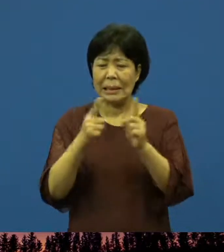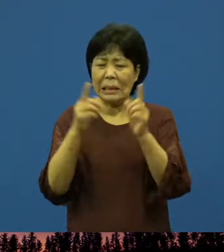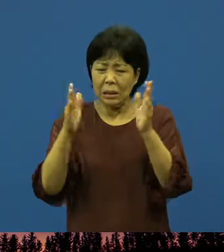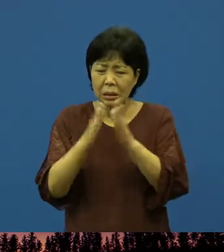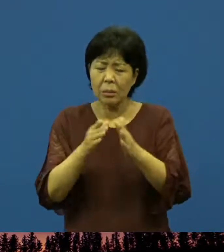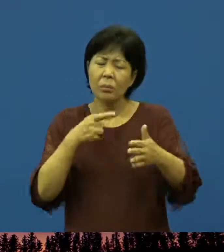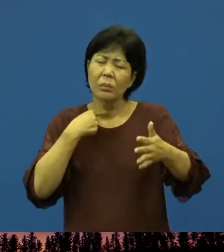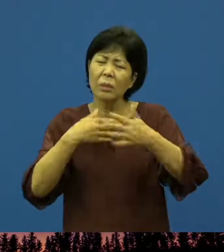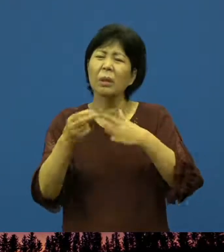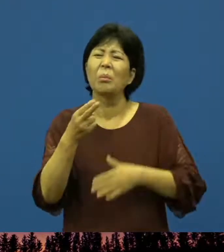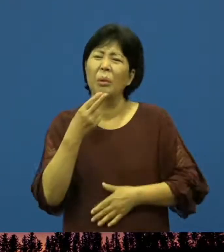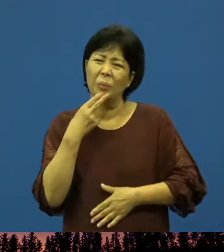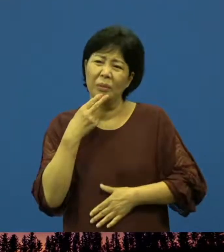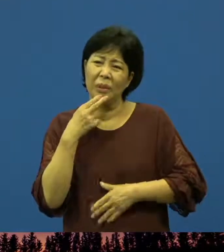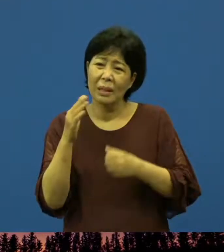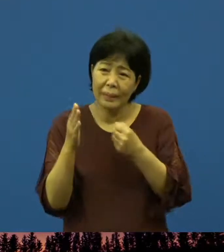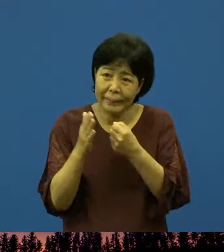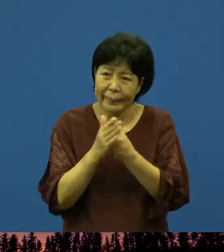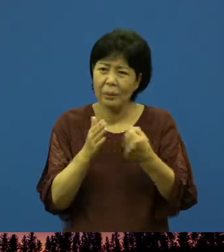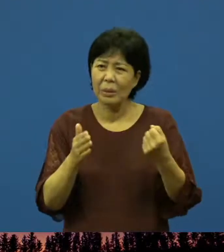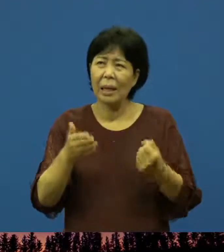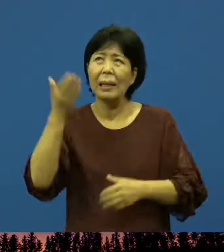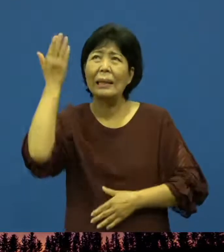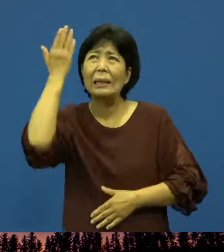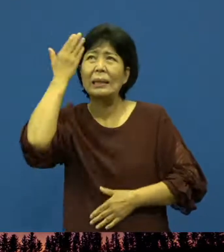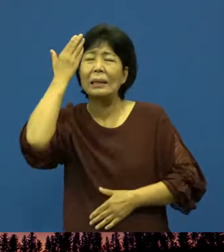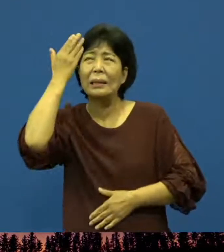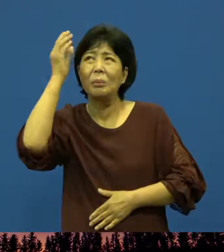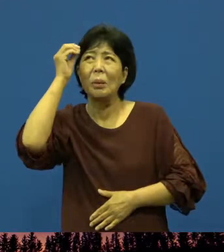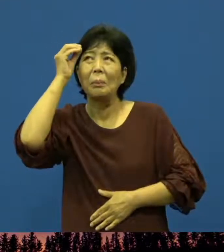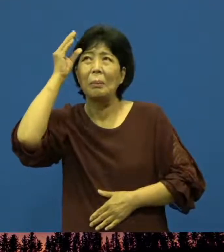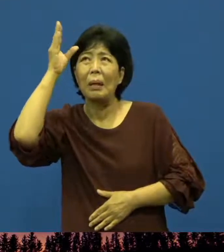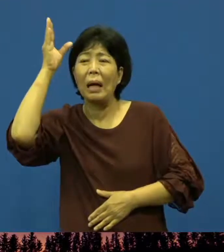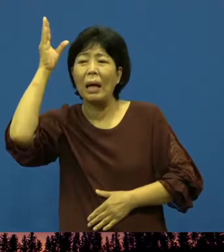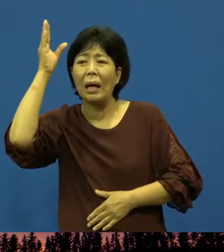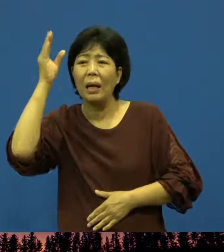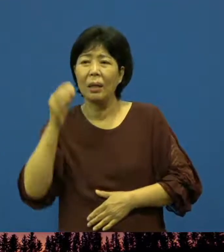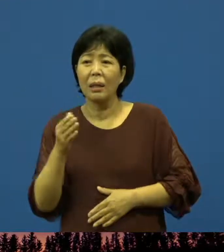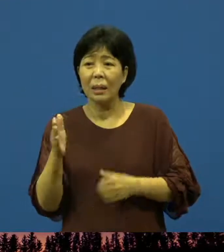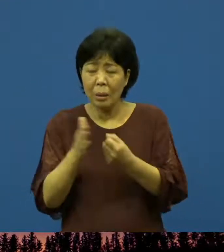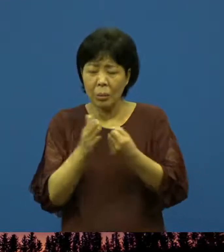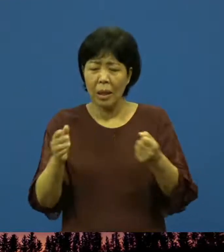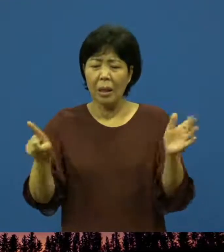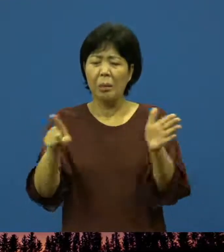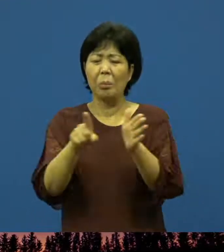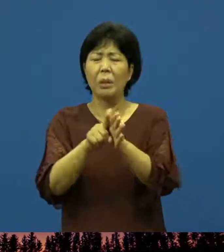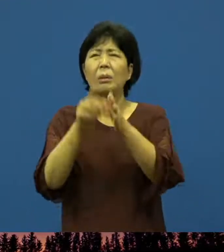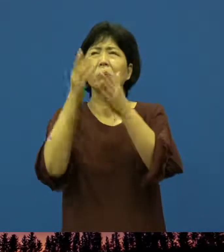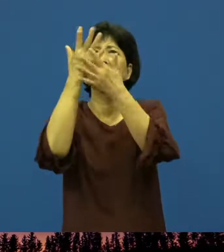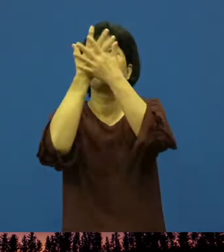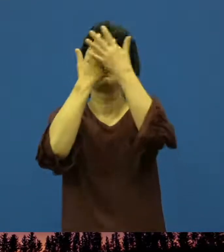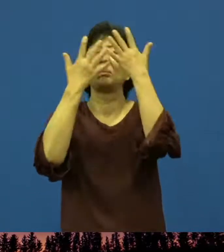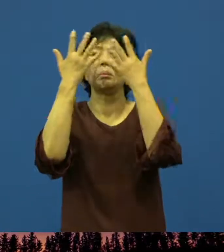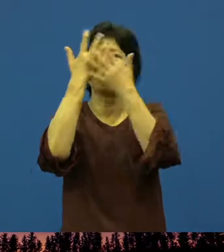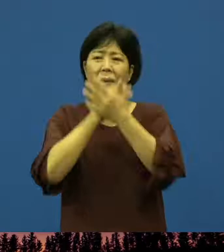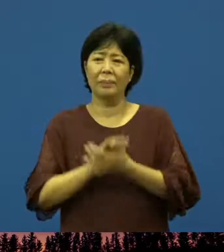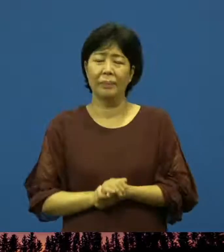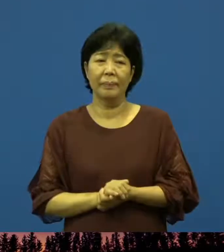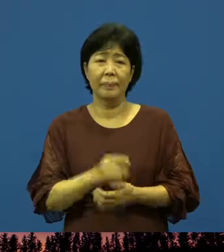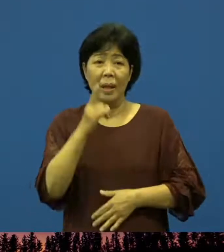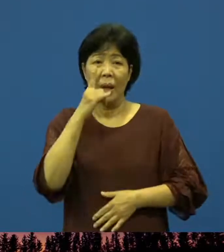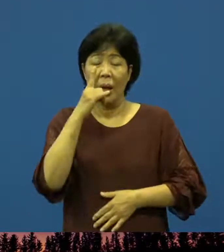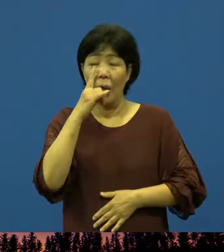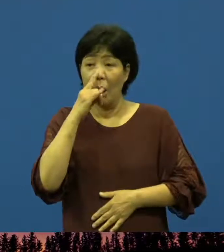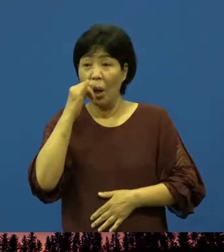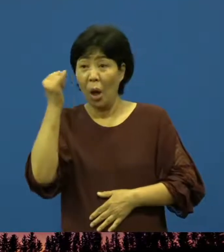이론적이고 지식적인 것을 갖게 되니까 그냥 희미해져 가는 것입니다. 여러분 우리 모태신앙도 그런 거 있잖아요.